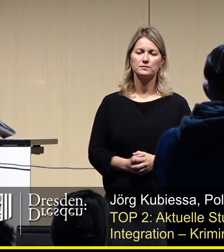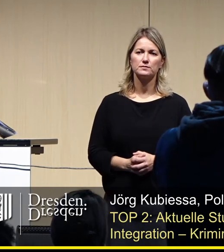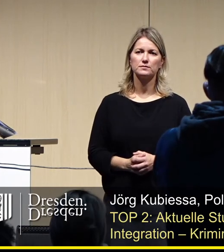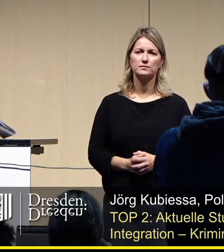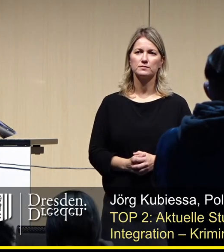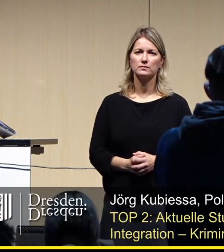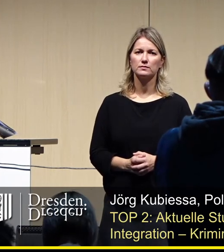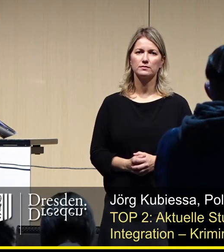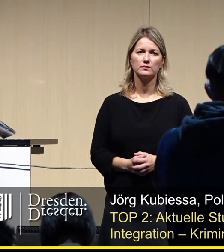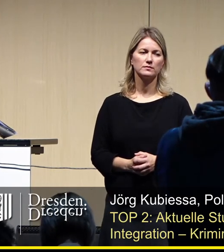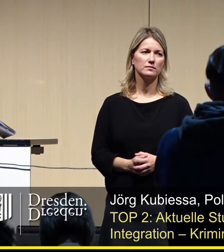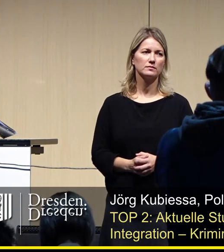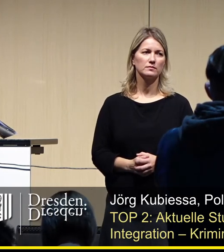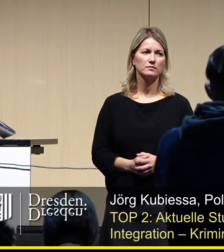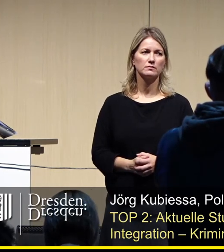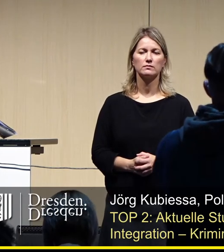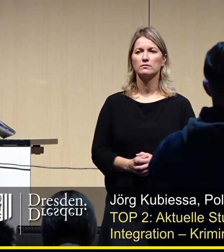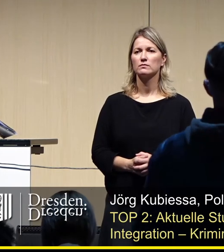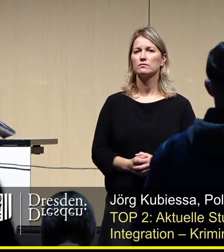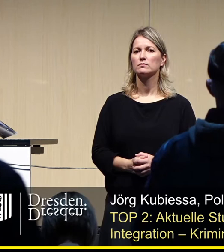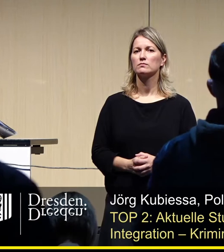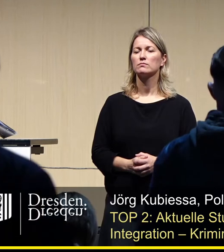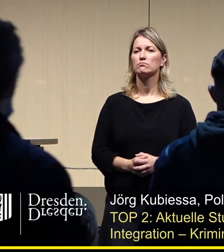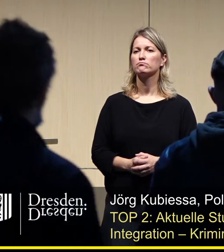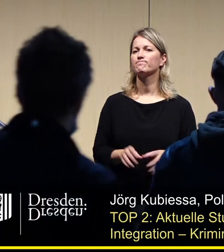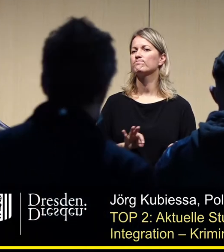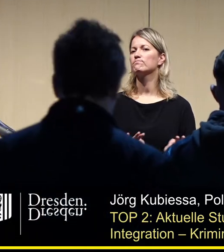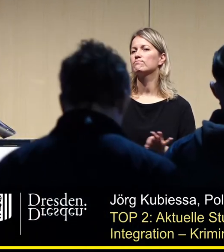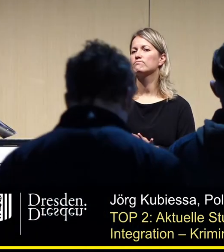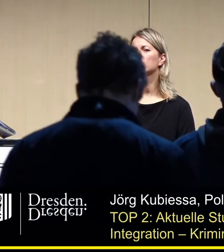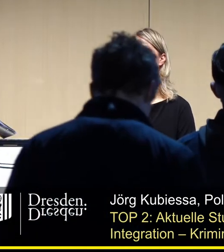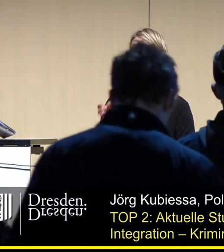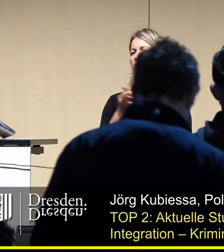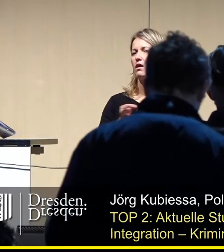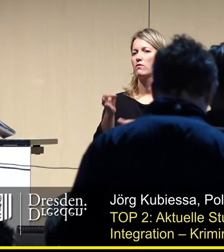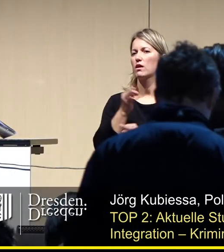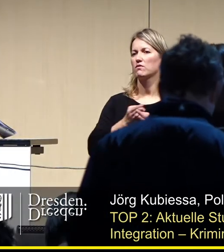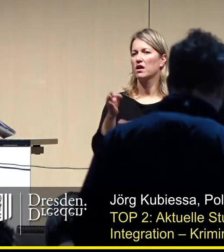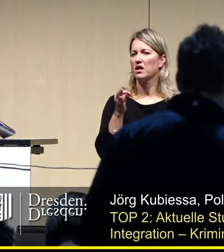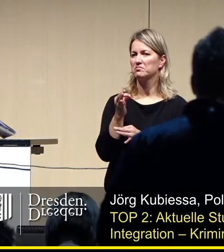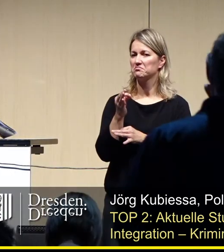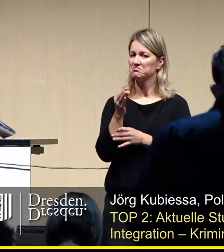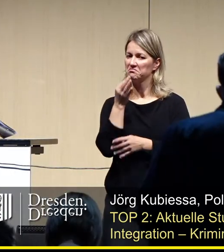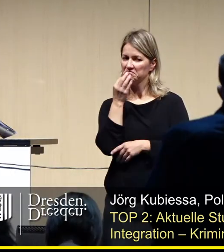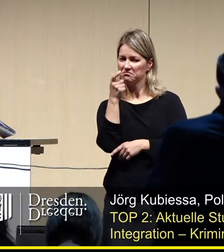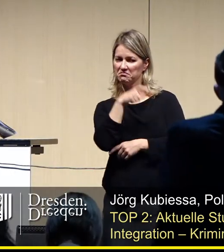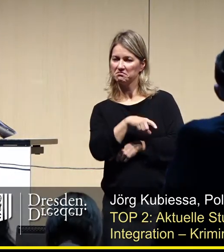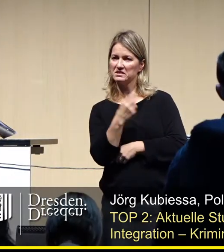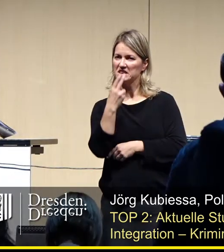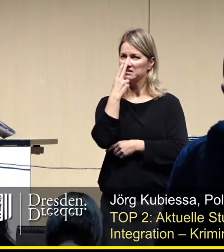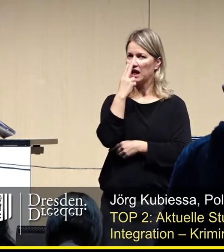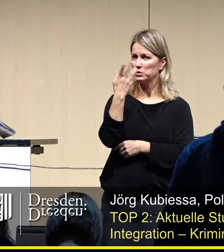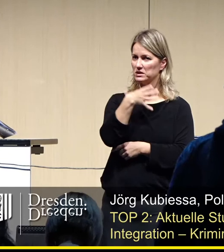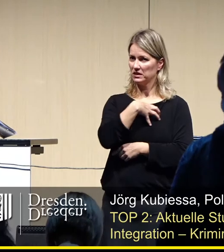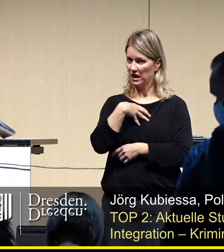Ich werde in meiner Verantwortung regelmäßig gefragt, wie schätzen Sie die Sicherheit in